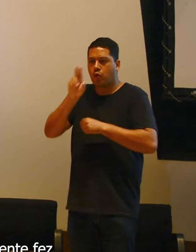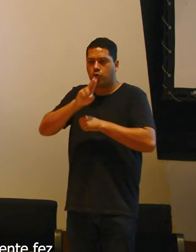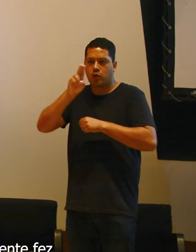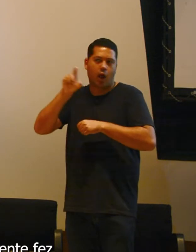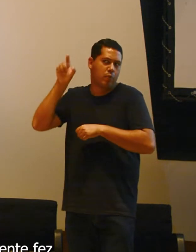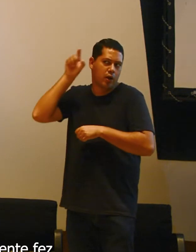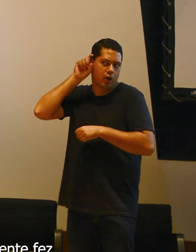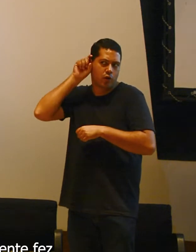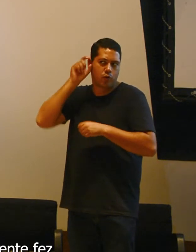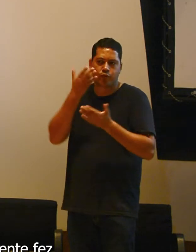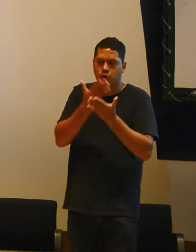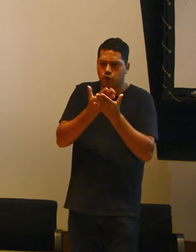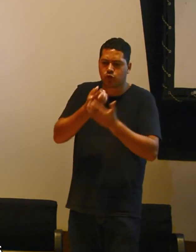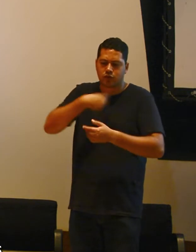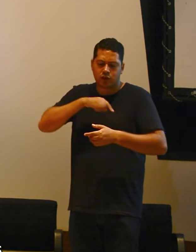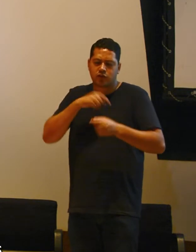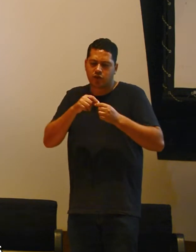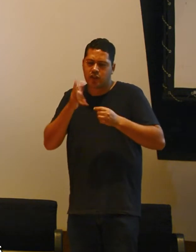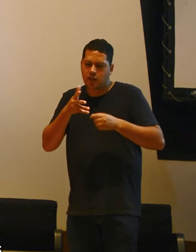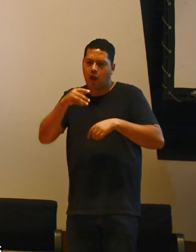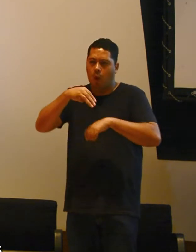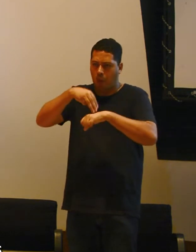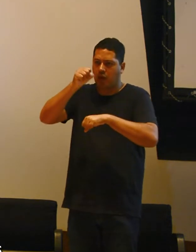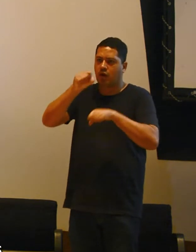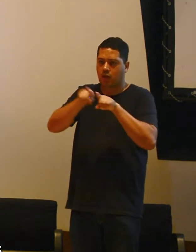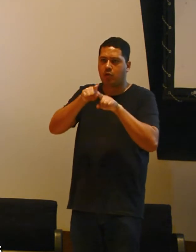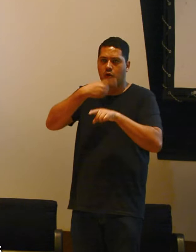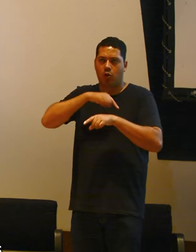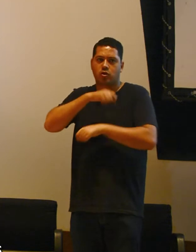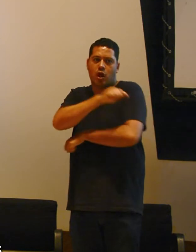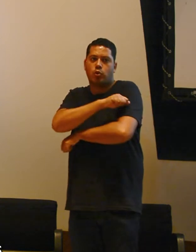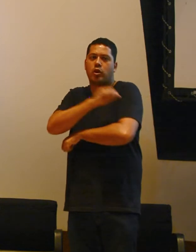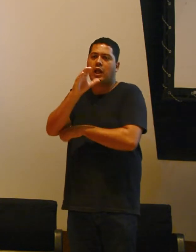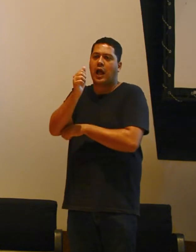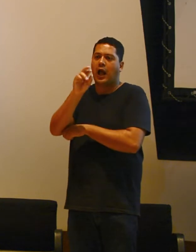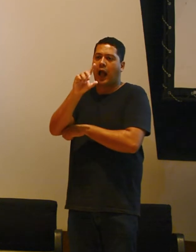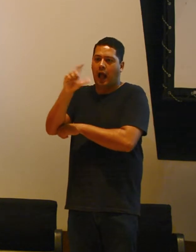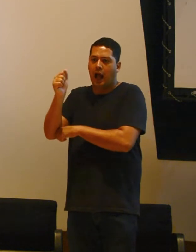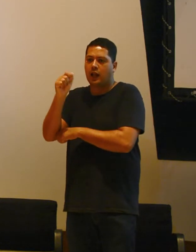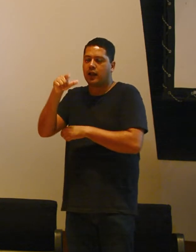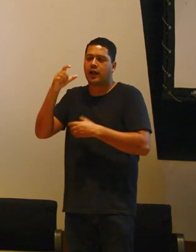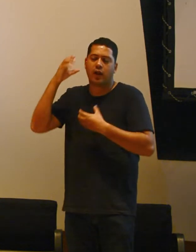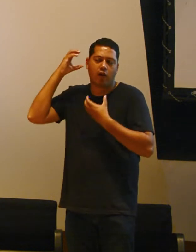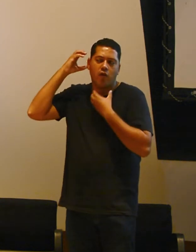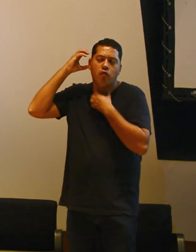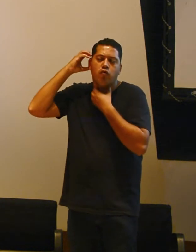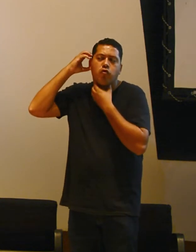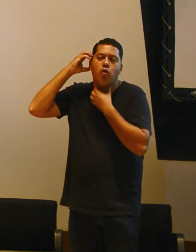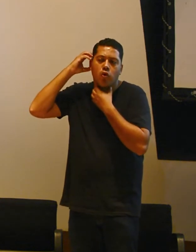gente fez, através da tese de mestrado de uma das nossas alunas, a Carla Dyer, que é fonoaudióloga, a gente pode ver que menos